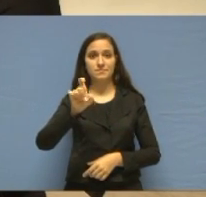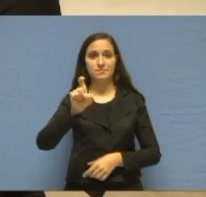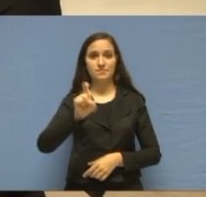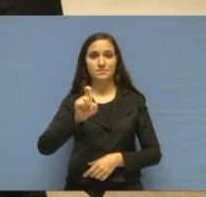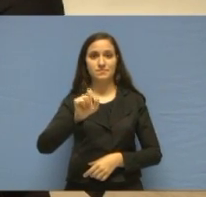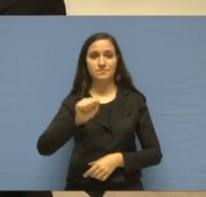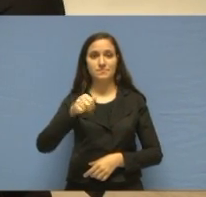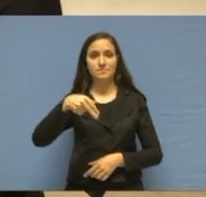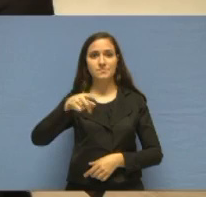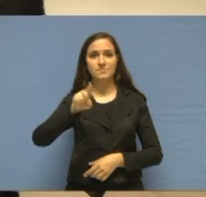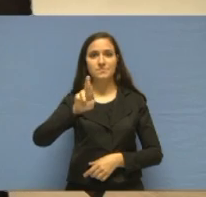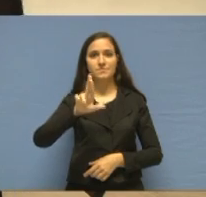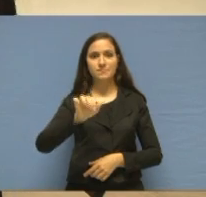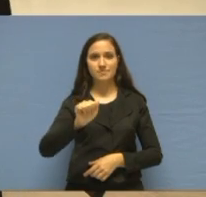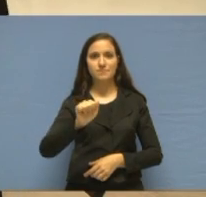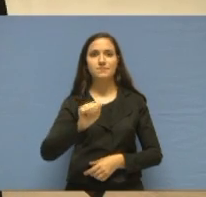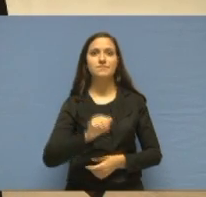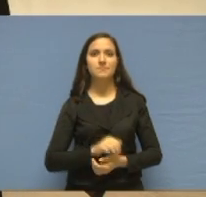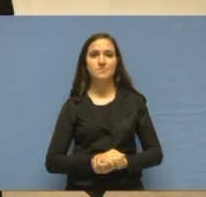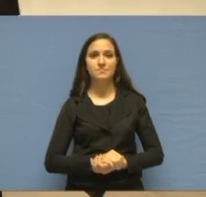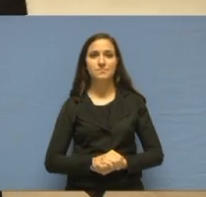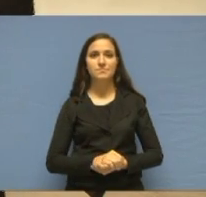Campos Lima da Costa.